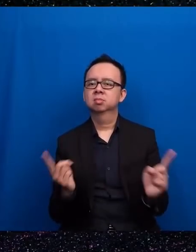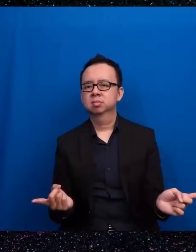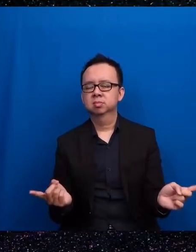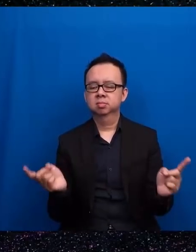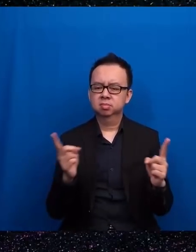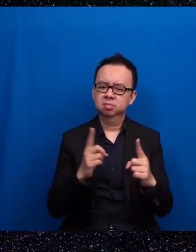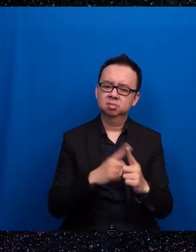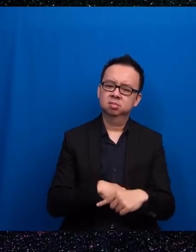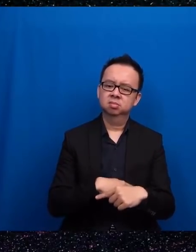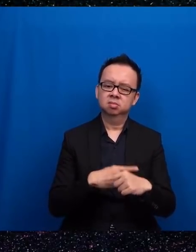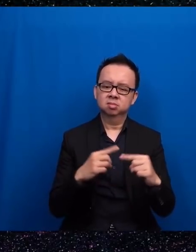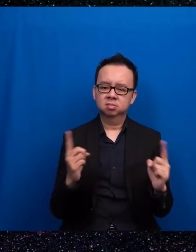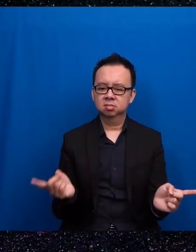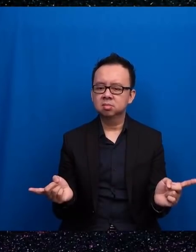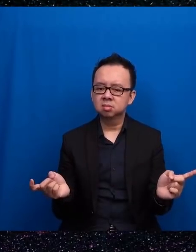Hiyanalamayaso,